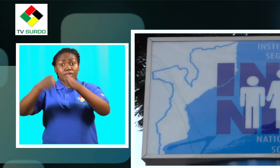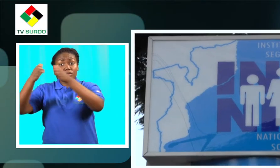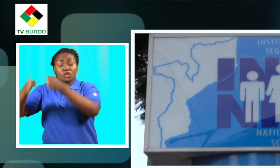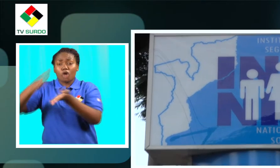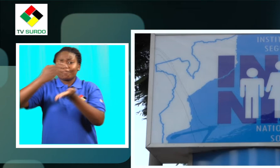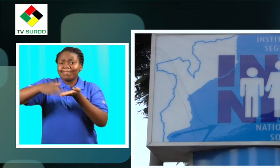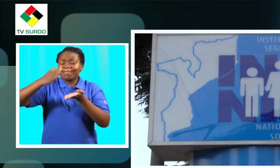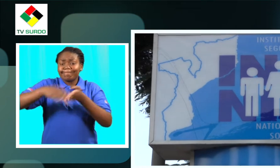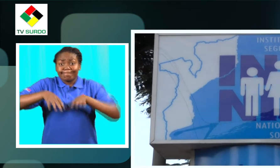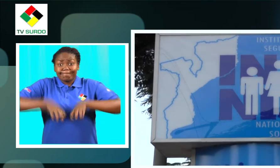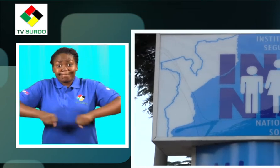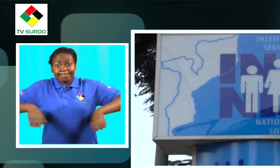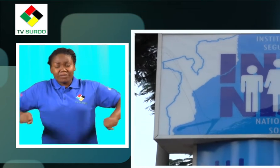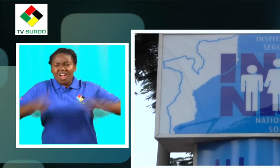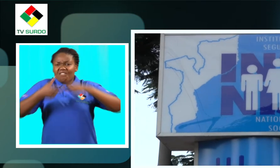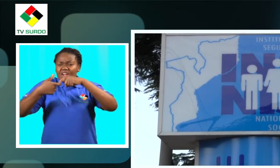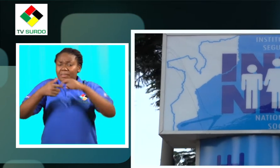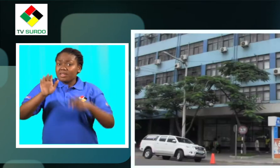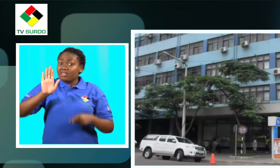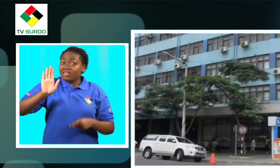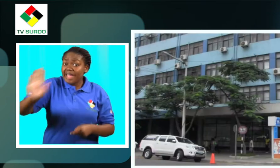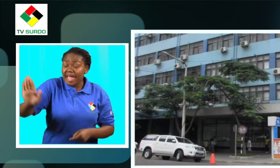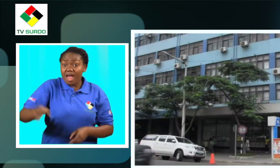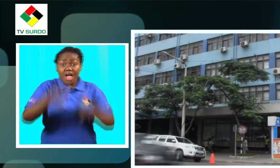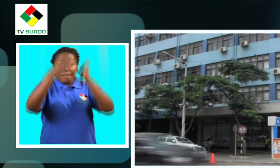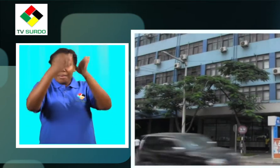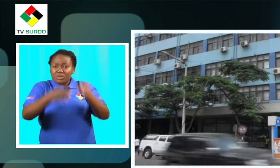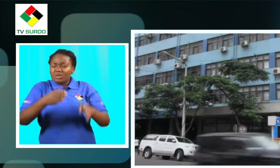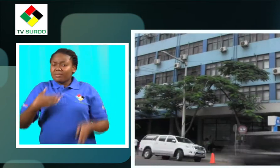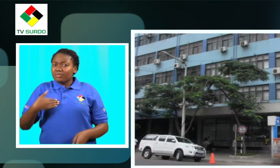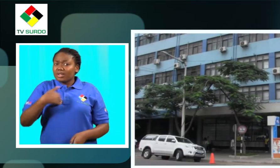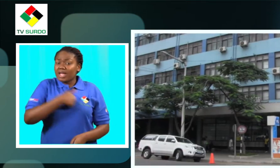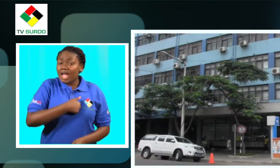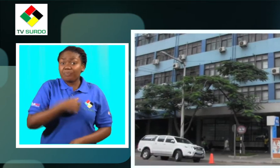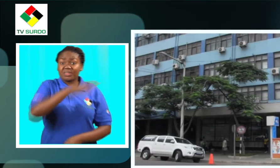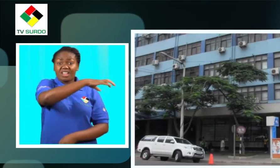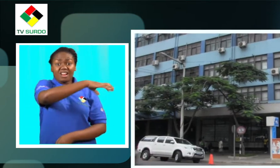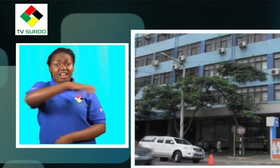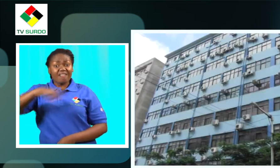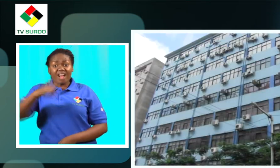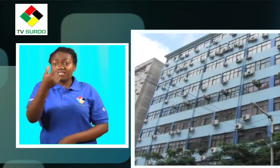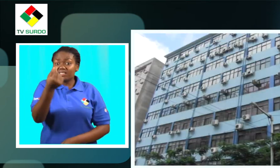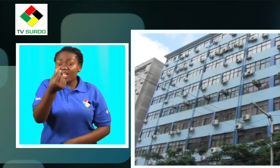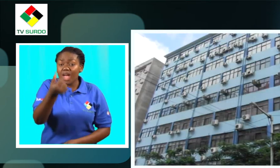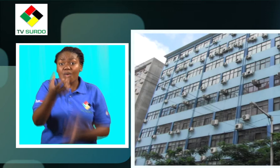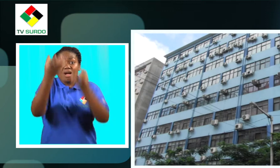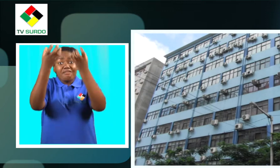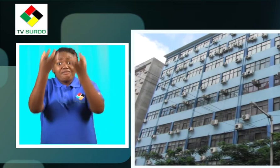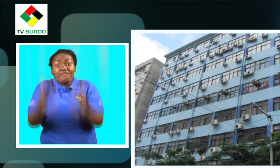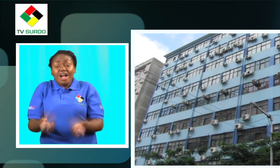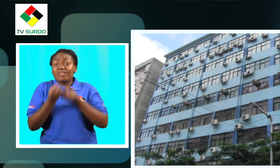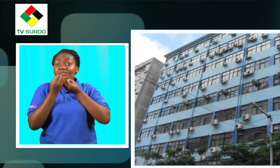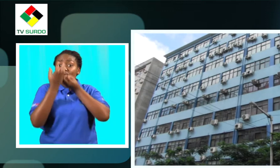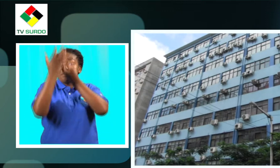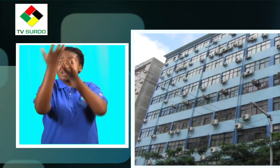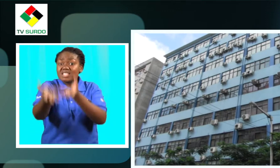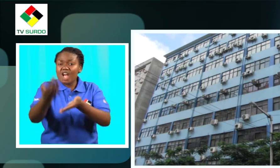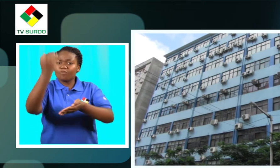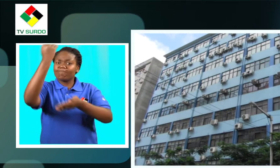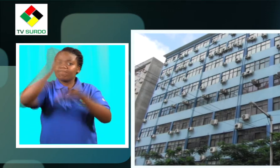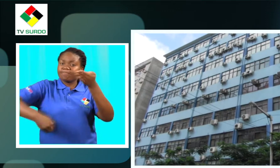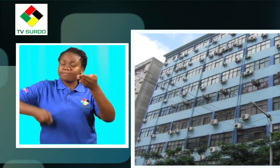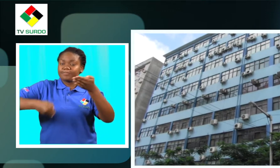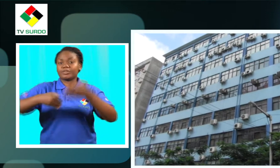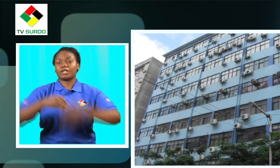Familiares de contribuintes do seguro social têm dificuldade de aceder aos benefícios porque os falecidos não informam aos beneficiários